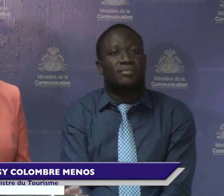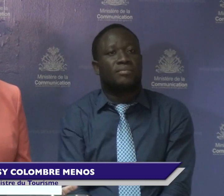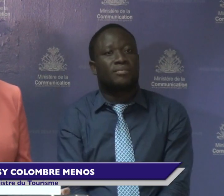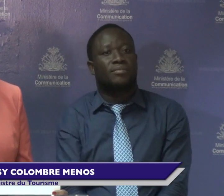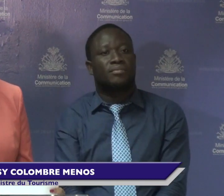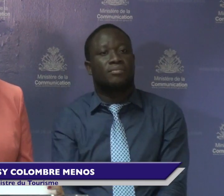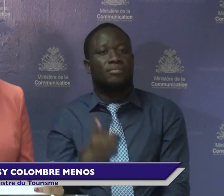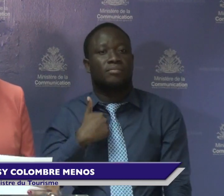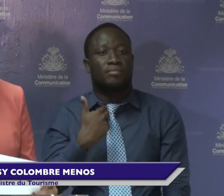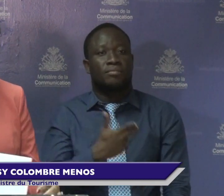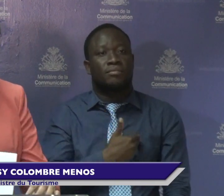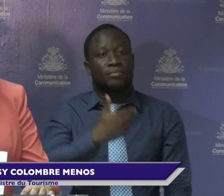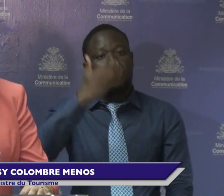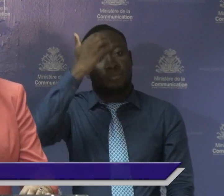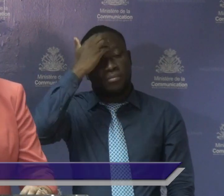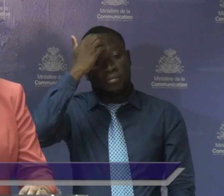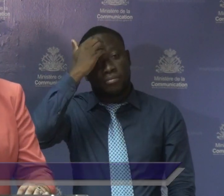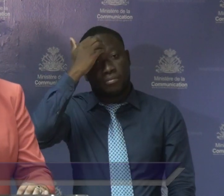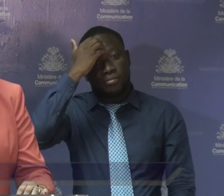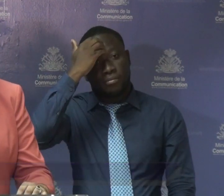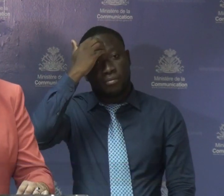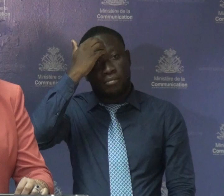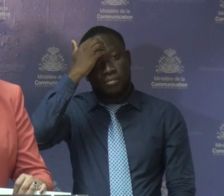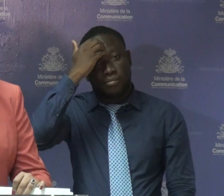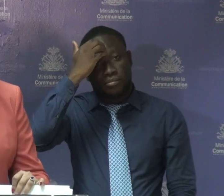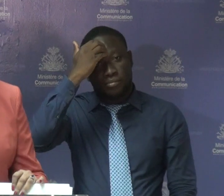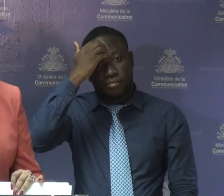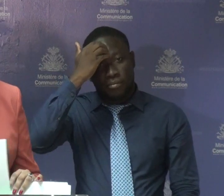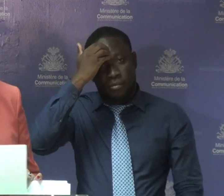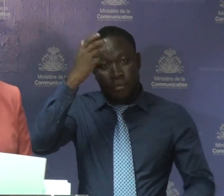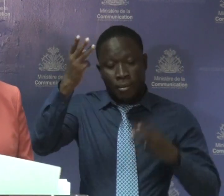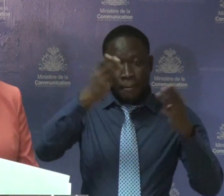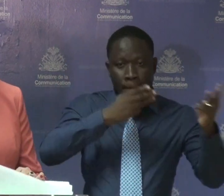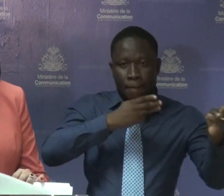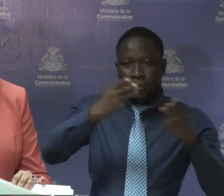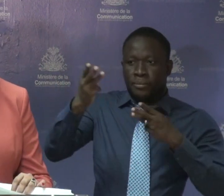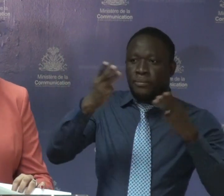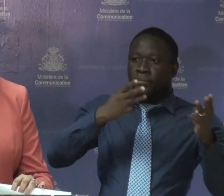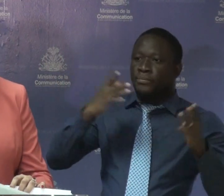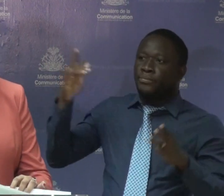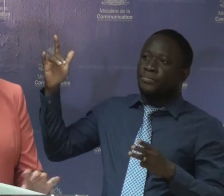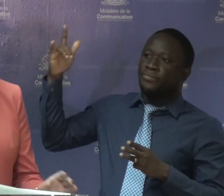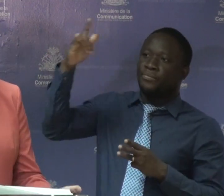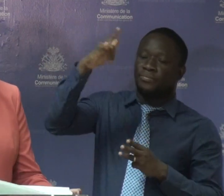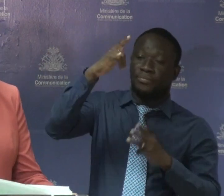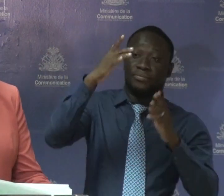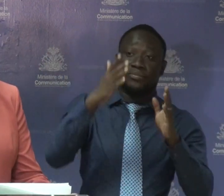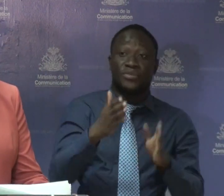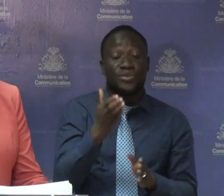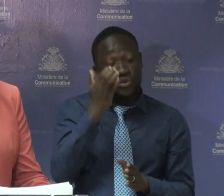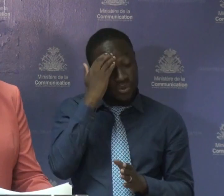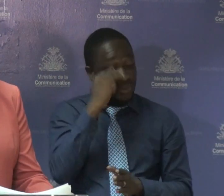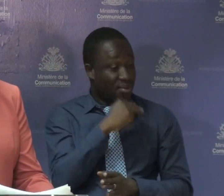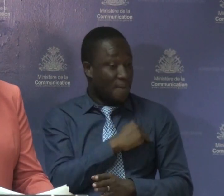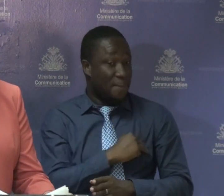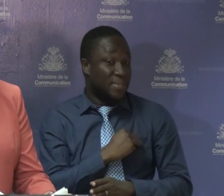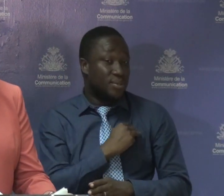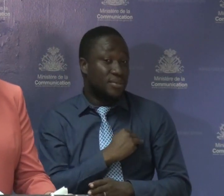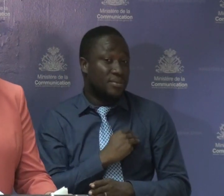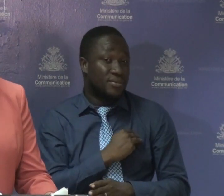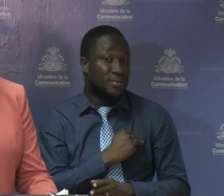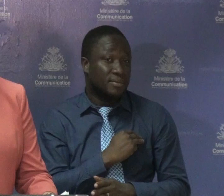Donc nous connaissons que habituellement et ministère touriste selon mission et attribution Jean DG en fait soutien là